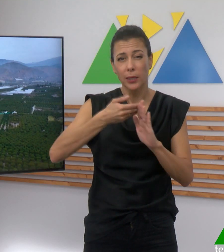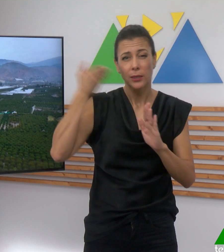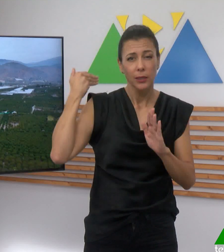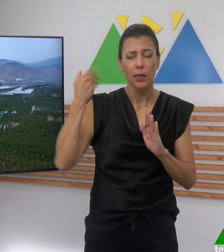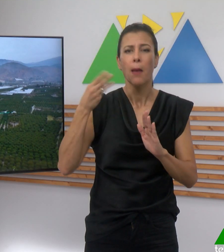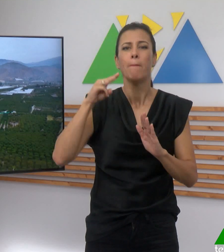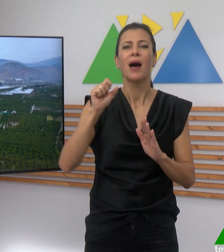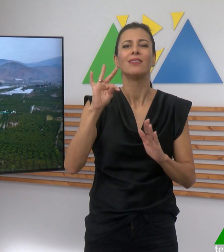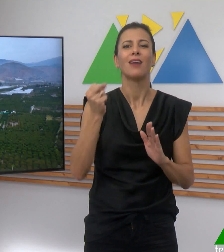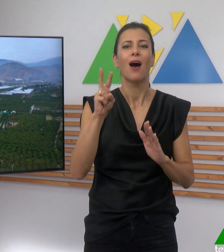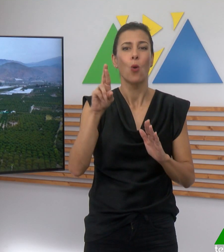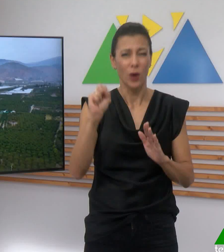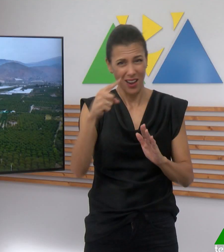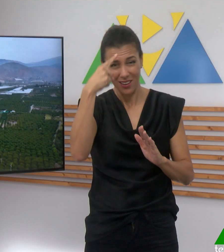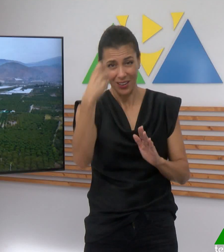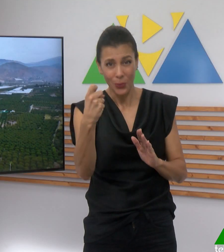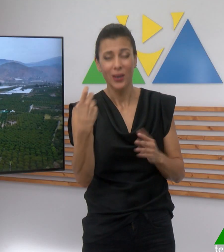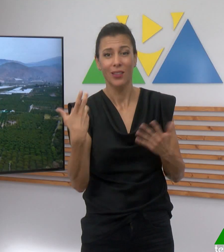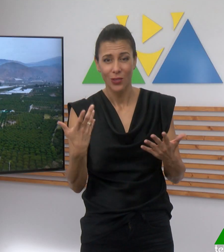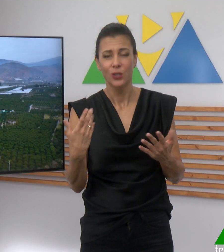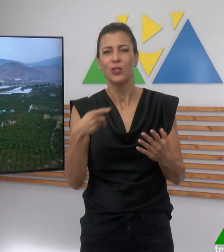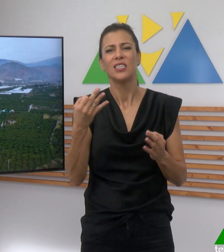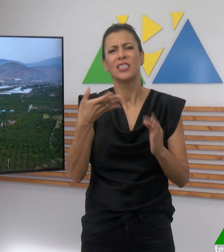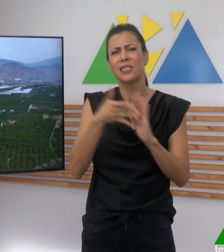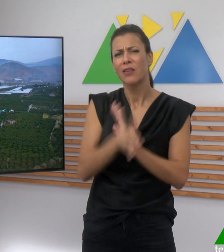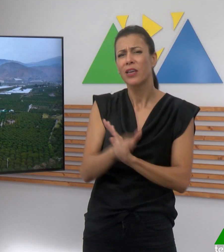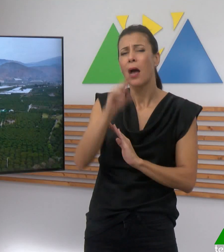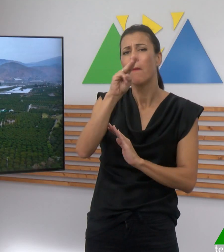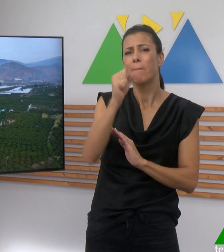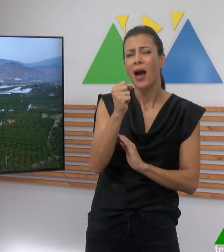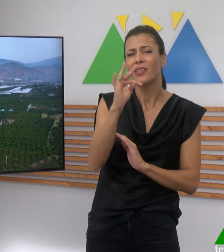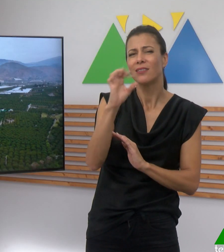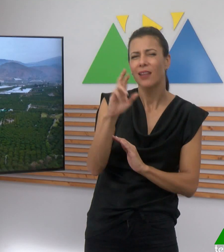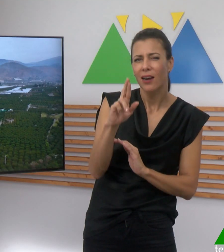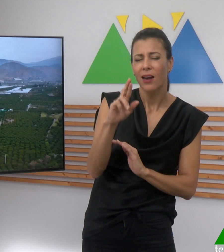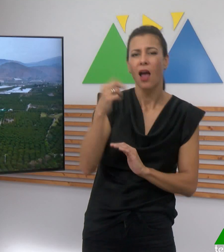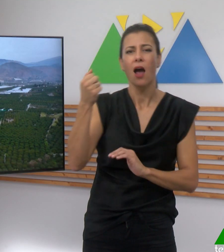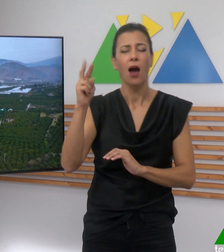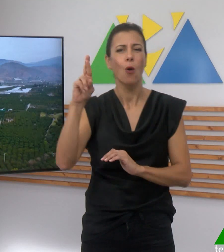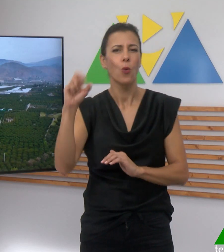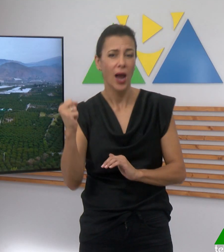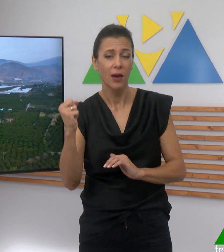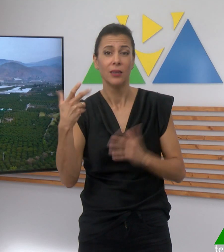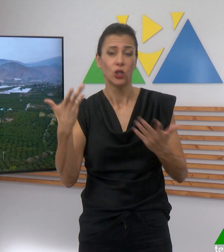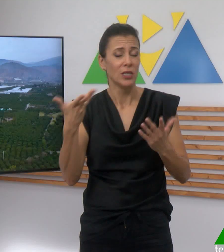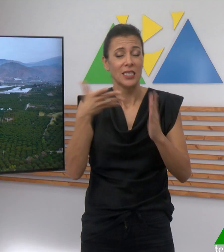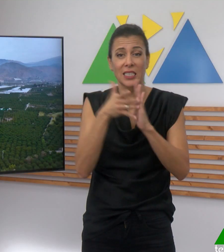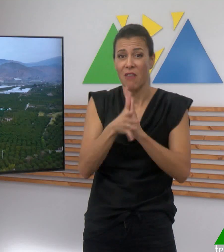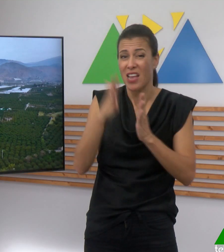patura recordábamos que era significaba eso de pater Aura que el significado realmente no sabemos que podría